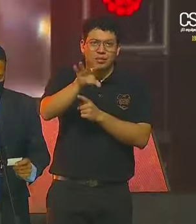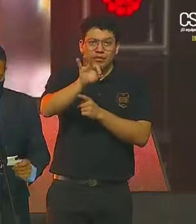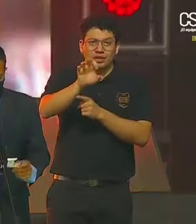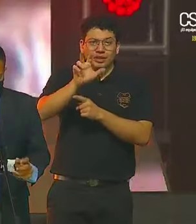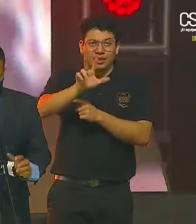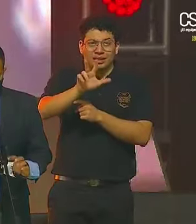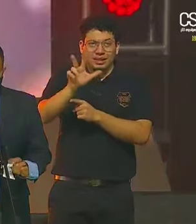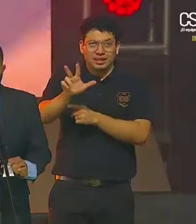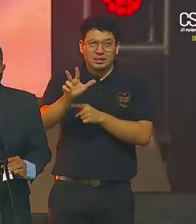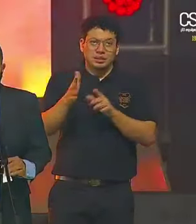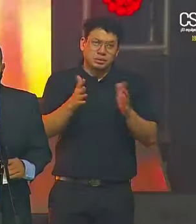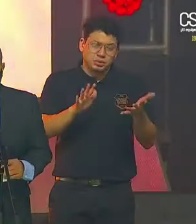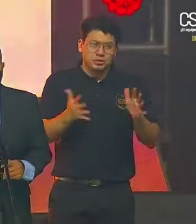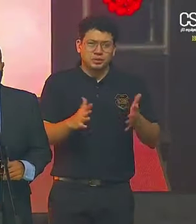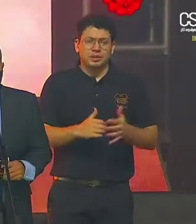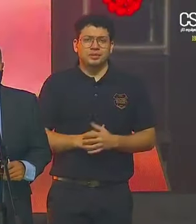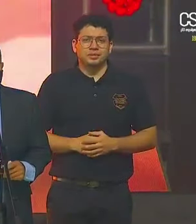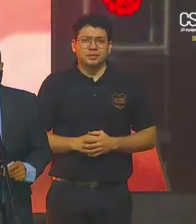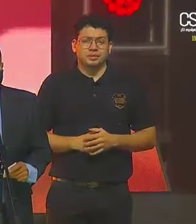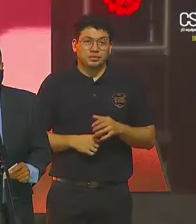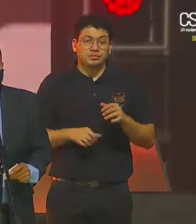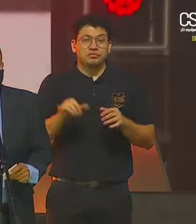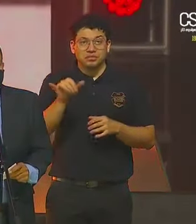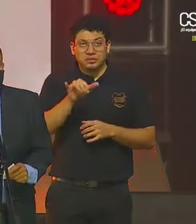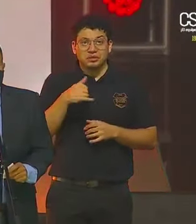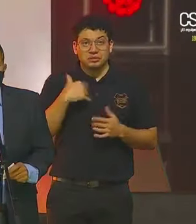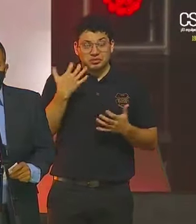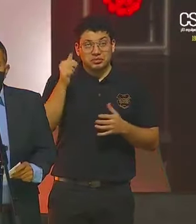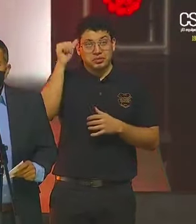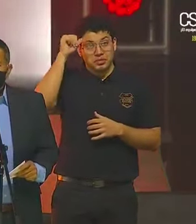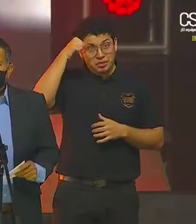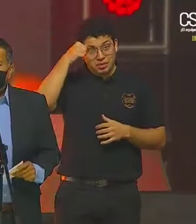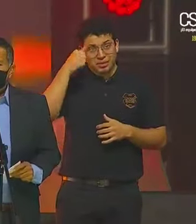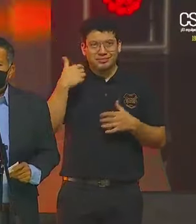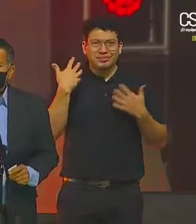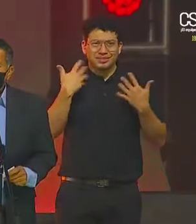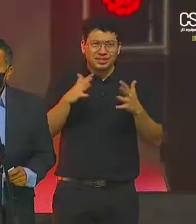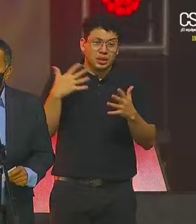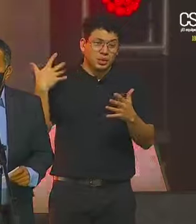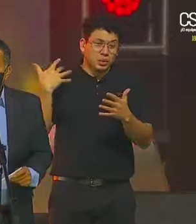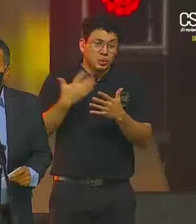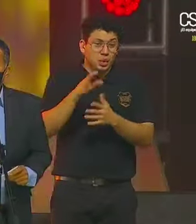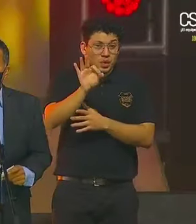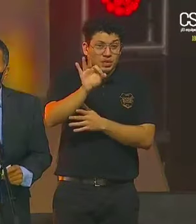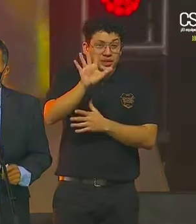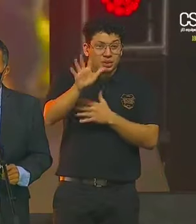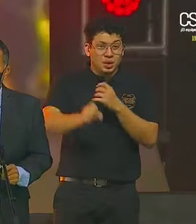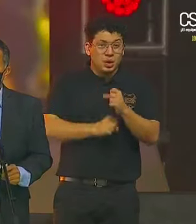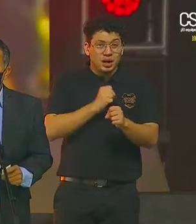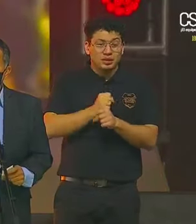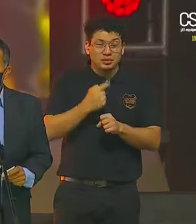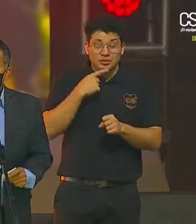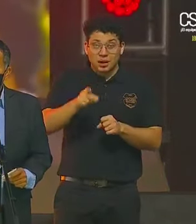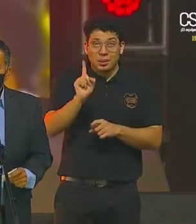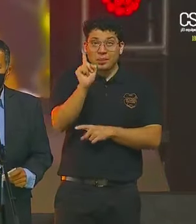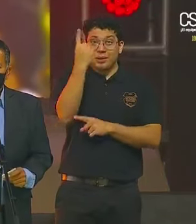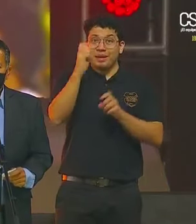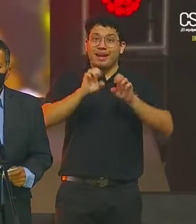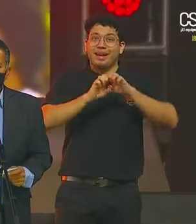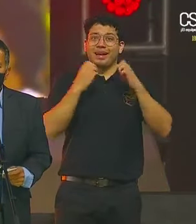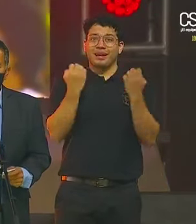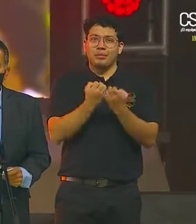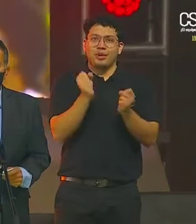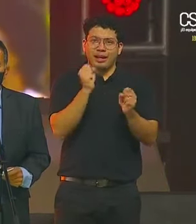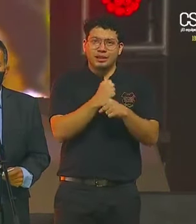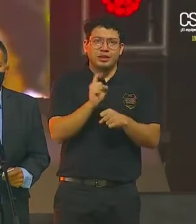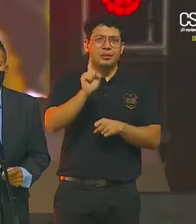1933. También recordar que ya han pasado 95 años, fue el primer equipo que hizo la